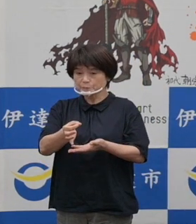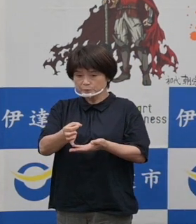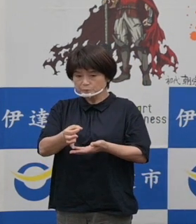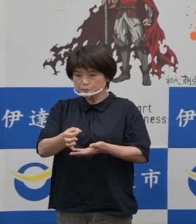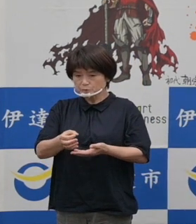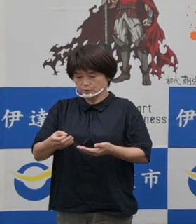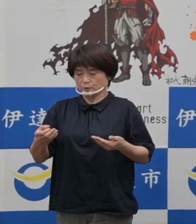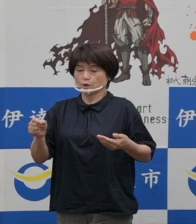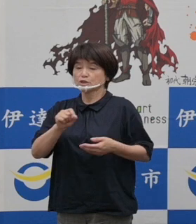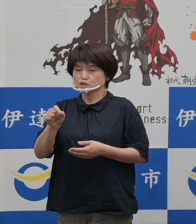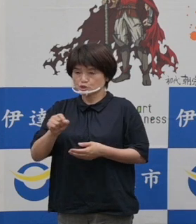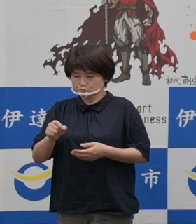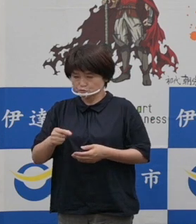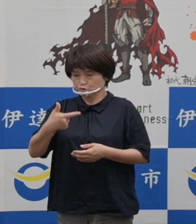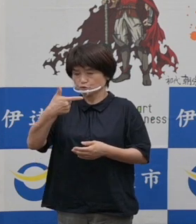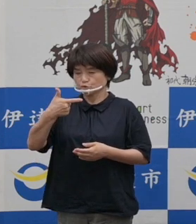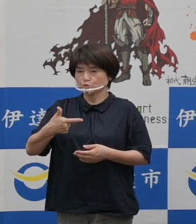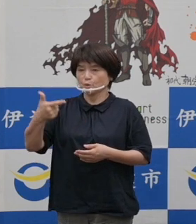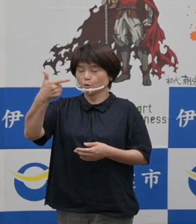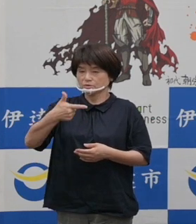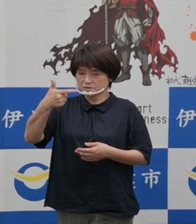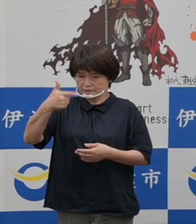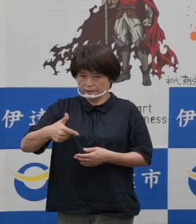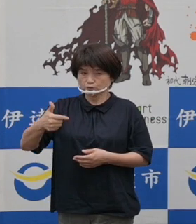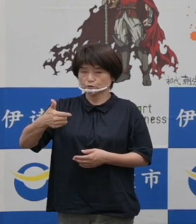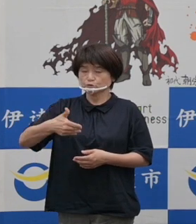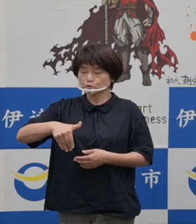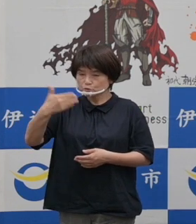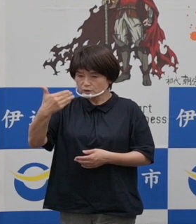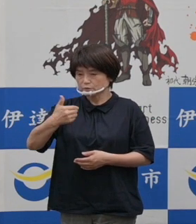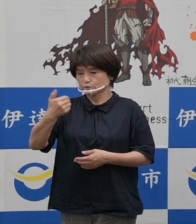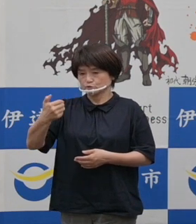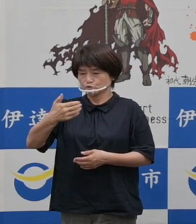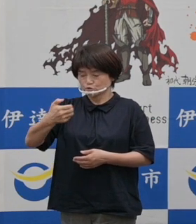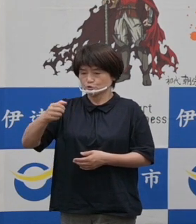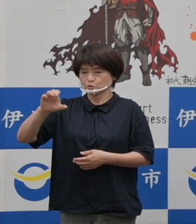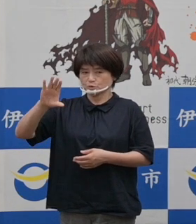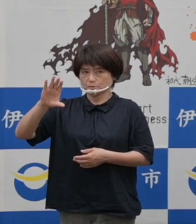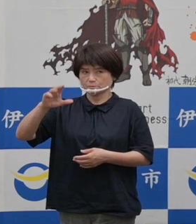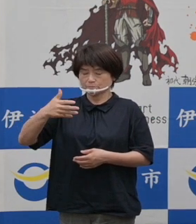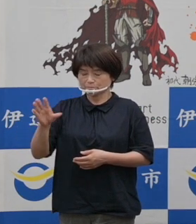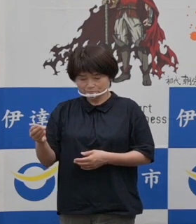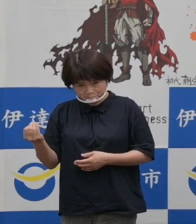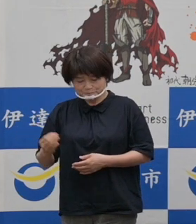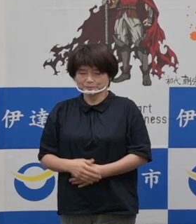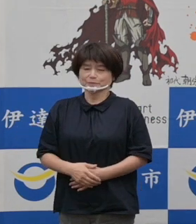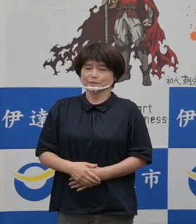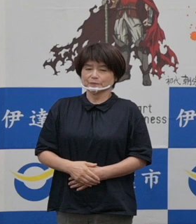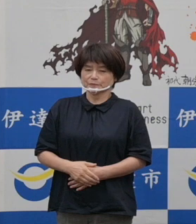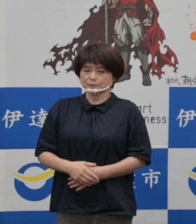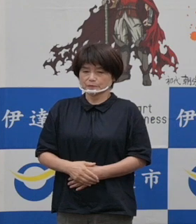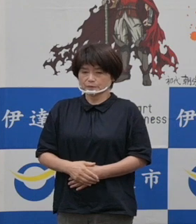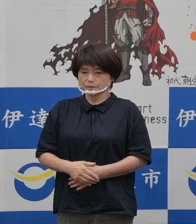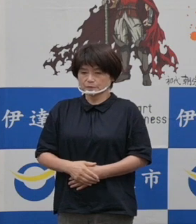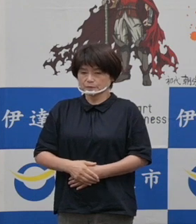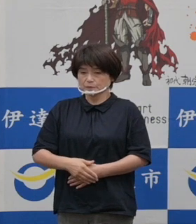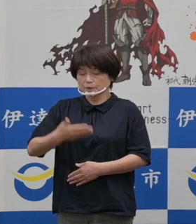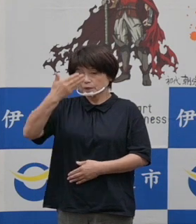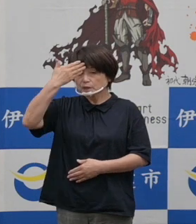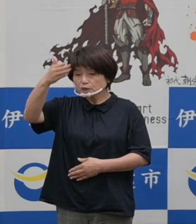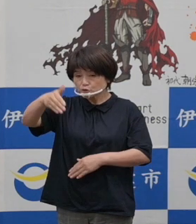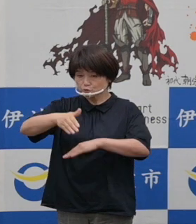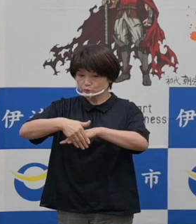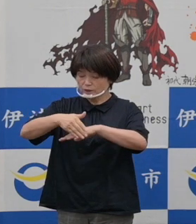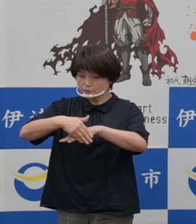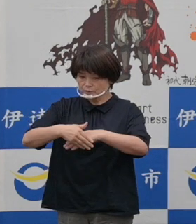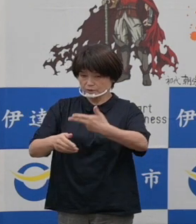ふるさと納税事務6195万7000円です。ふるさと納税の寄付受付額が